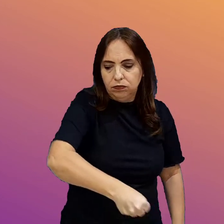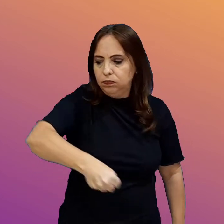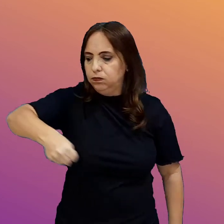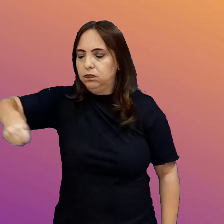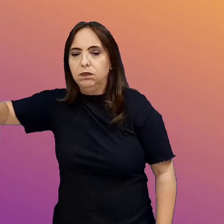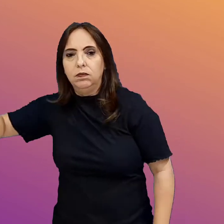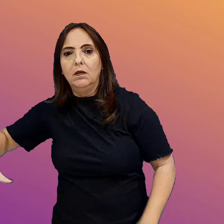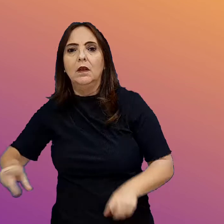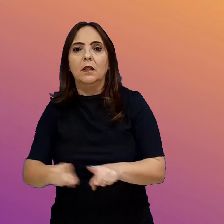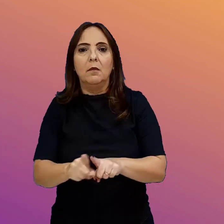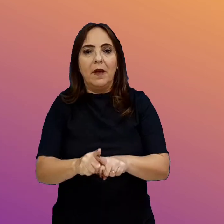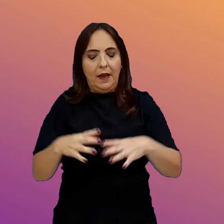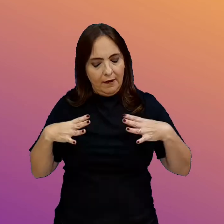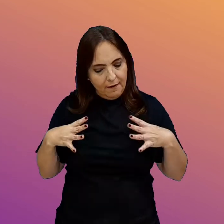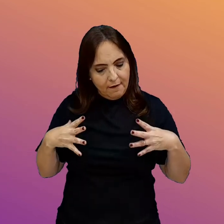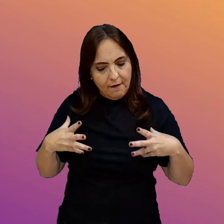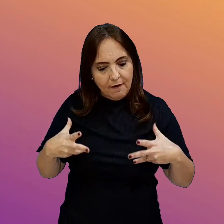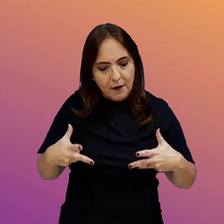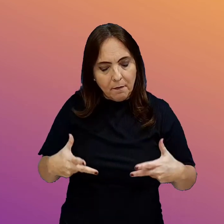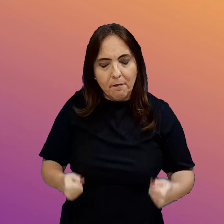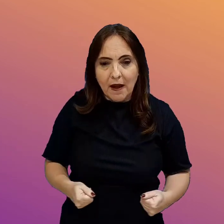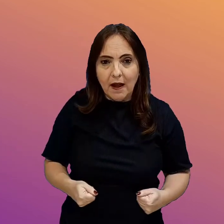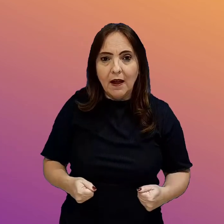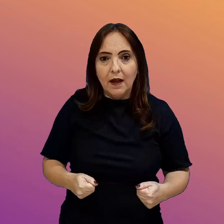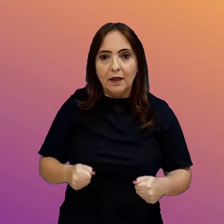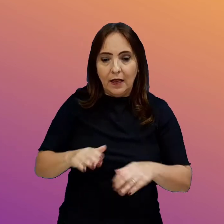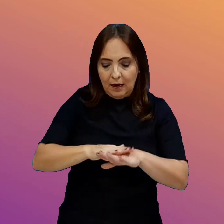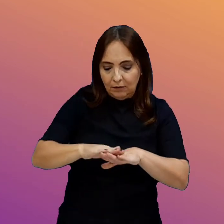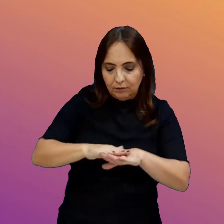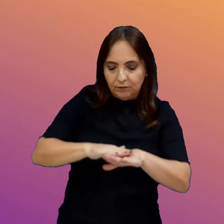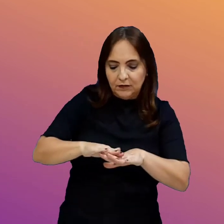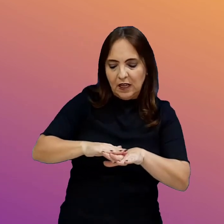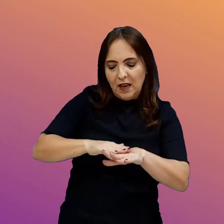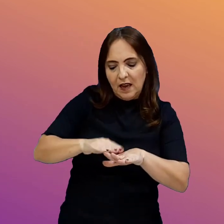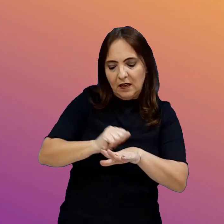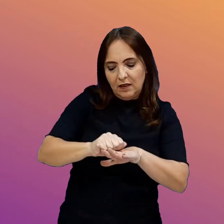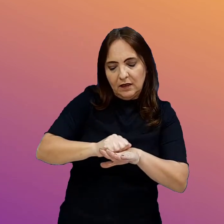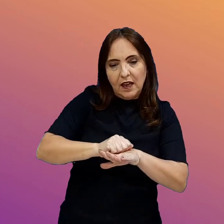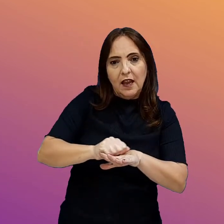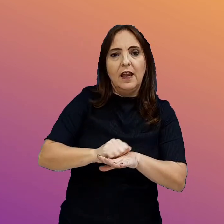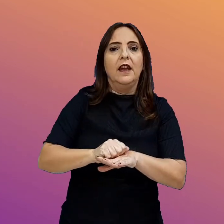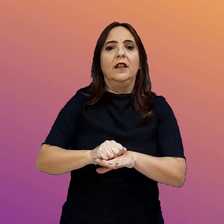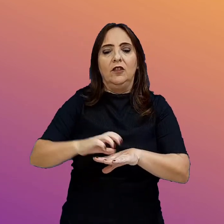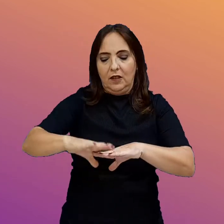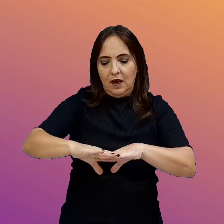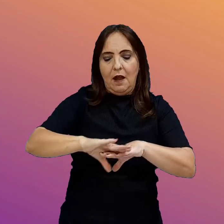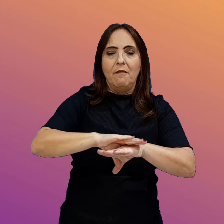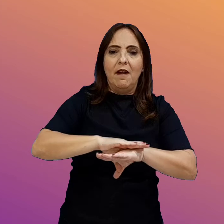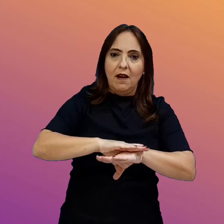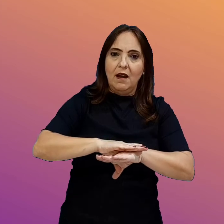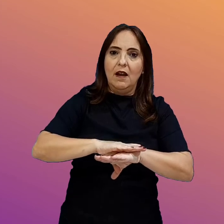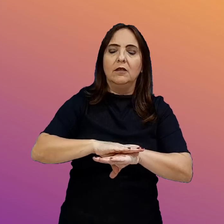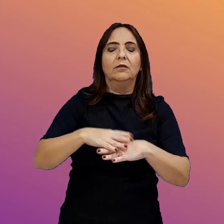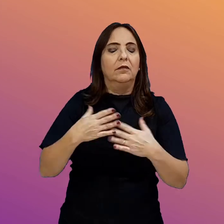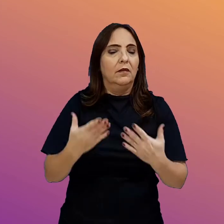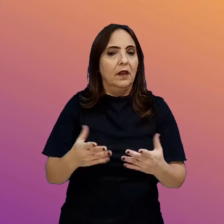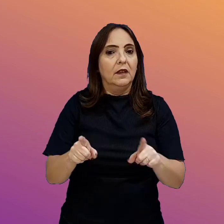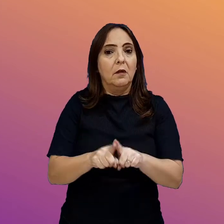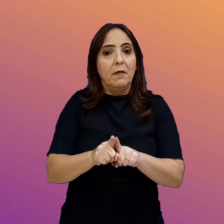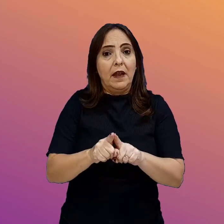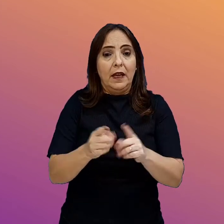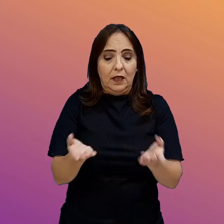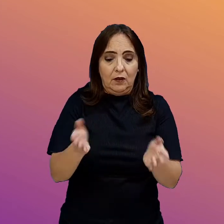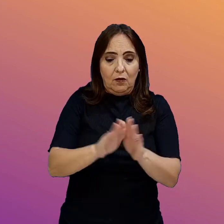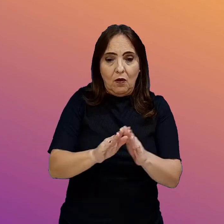limpar os calçados, encher as garrafas, secar a louça, dobrar a roupa que foi tirada do varal,